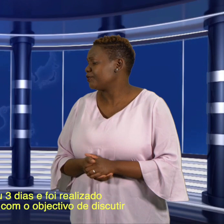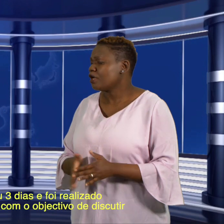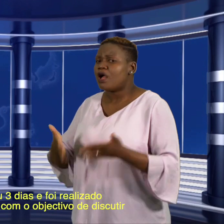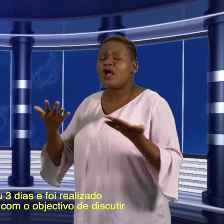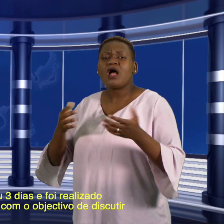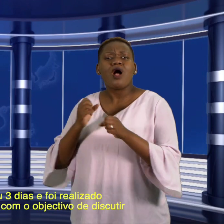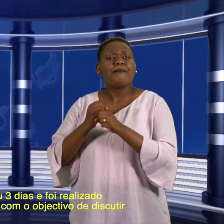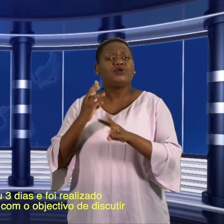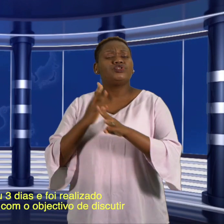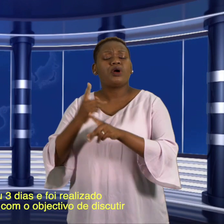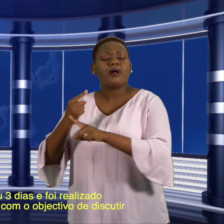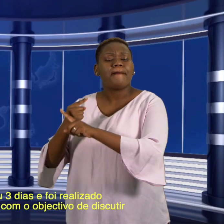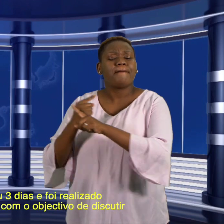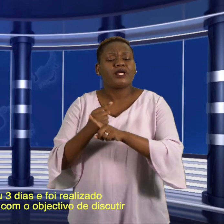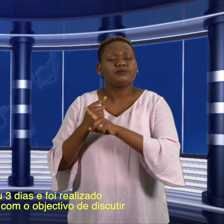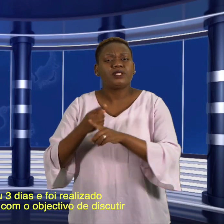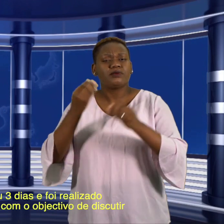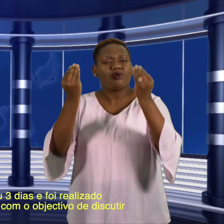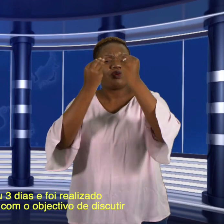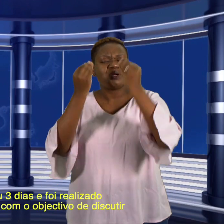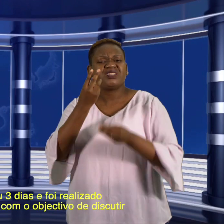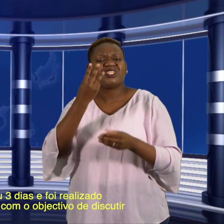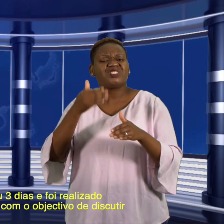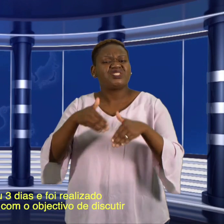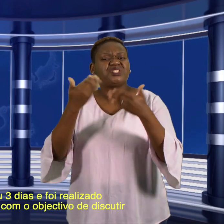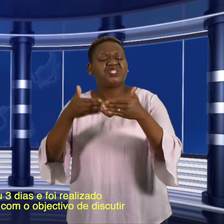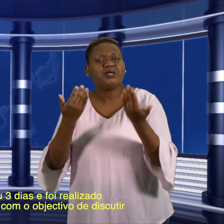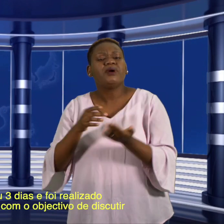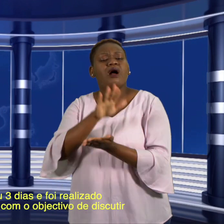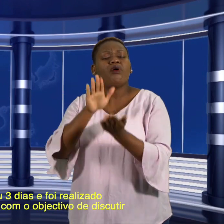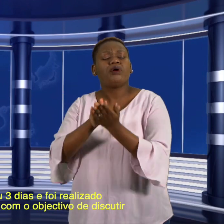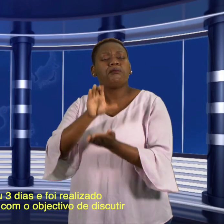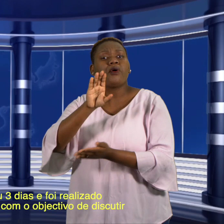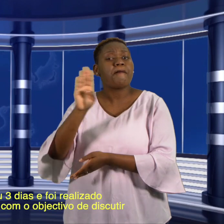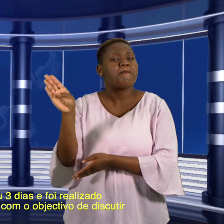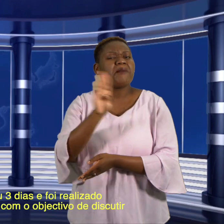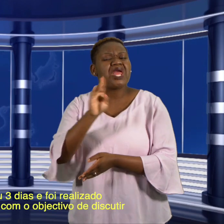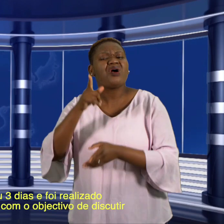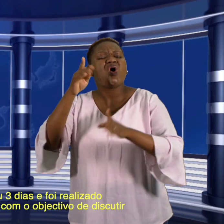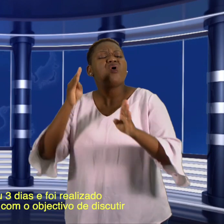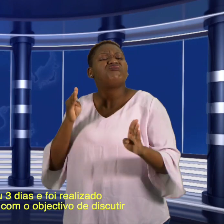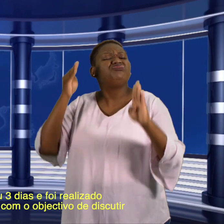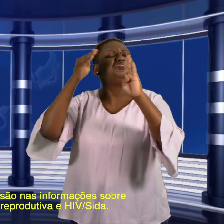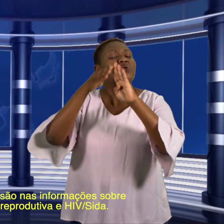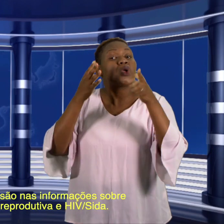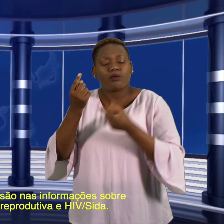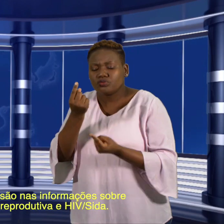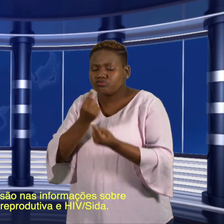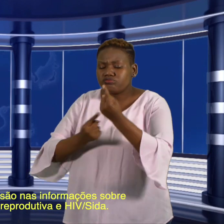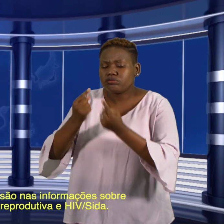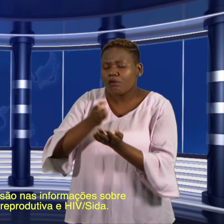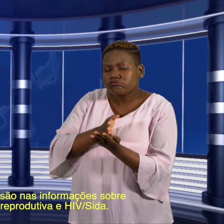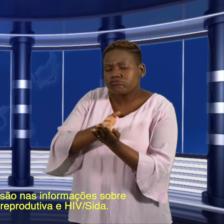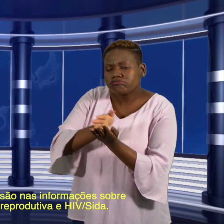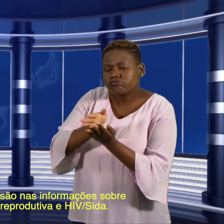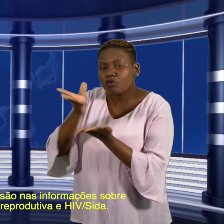O evento durou 3 dias e foi realizado na cidade da Beira com o objetivo de discutir estratégias